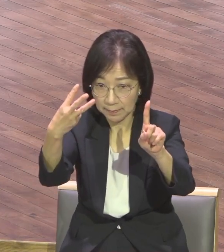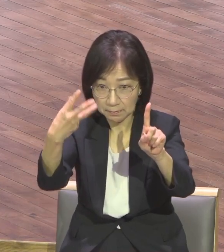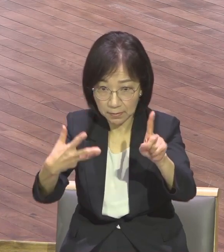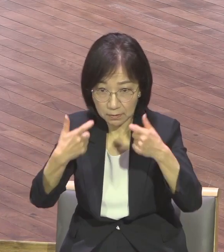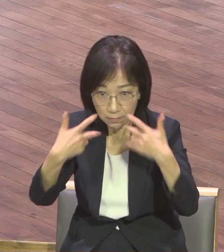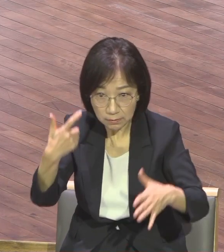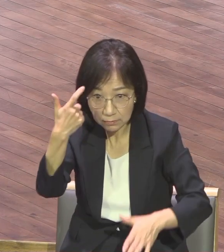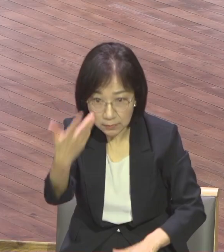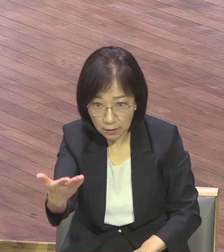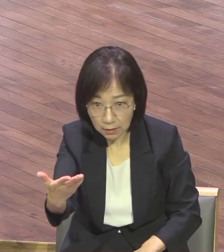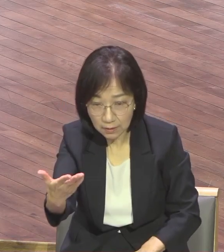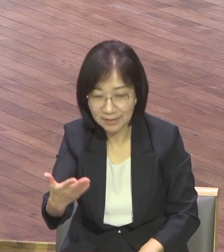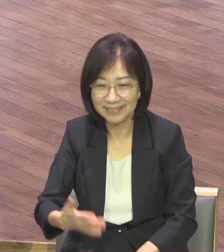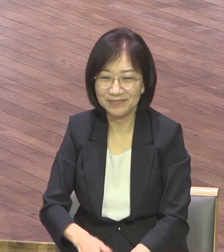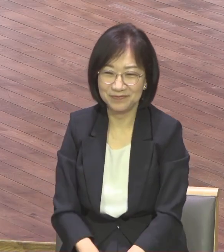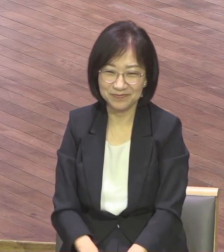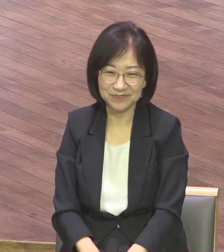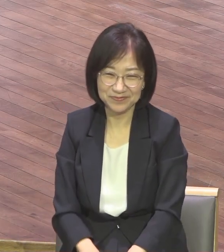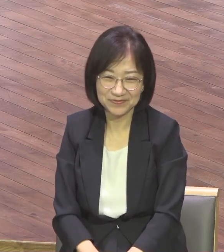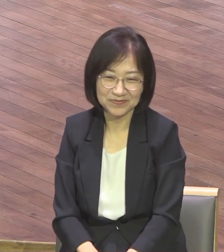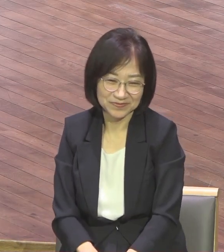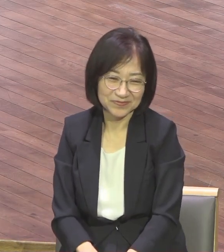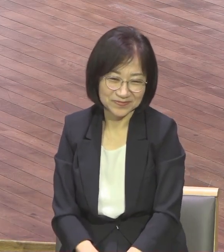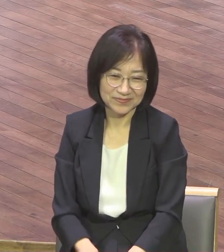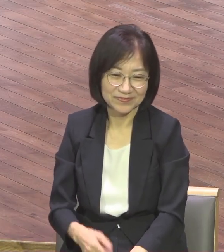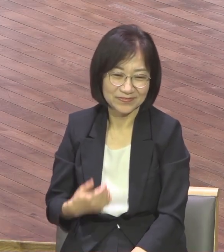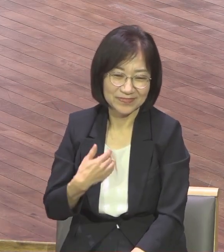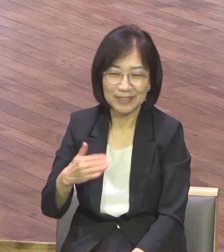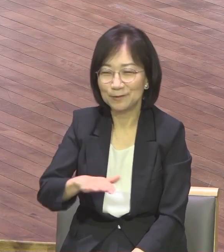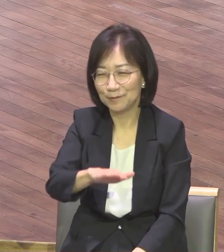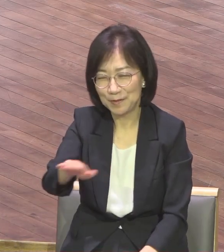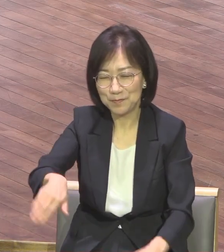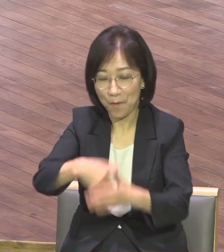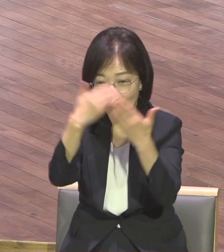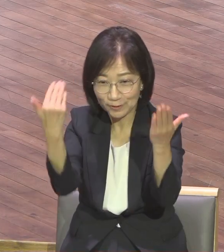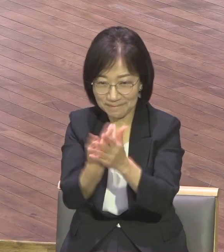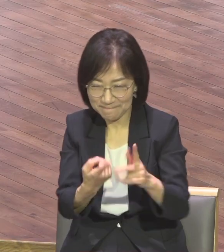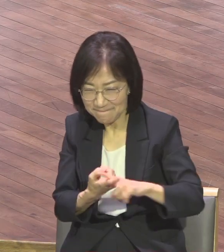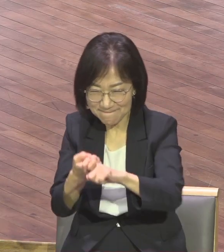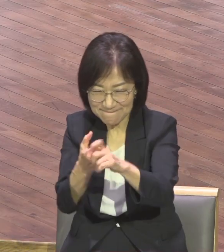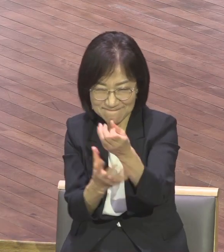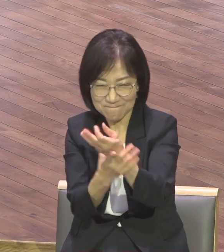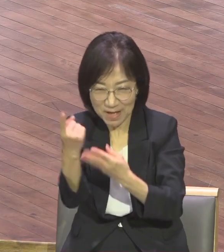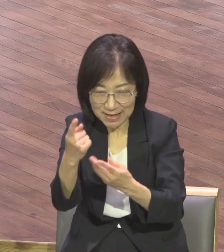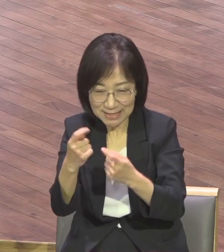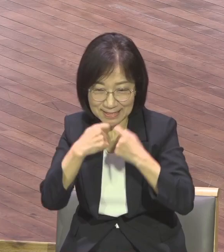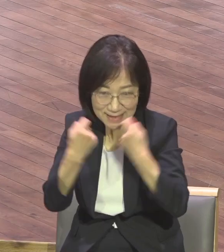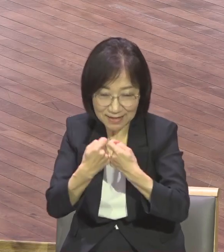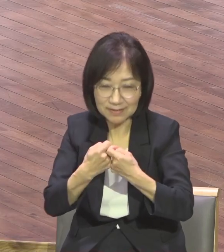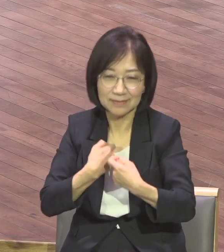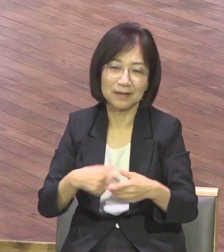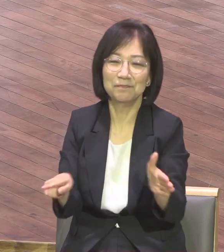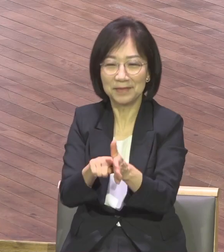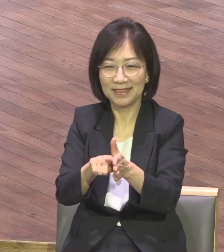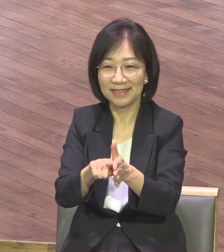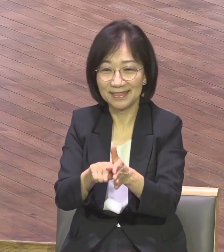영계는 태양아부터 시작해서 당연까지 싹 다 원팀들 믿습니다. 그렇게 하고 있잖아요